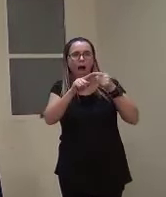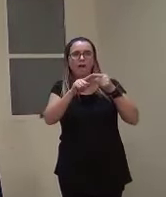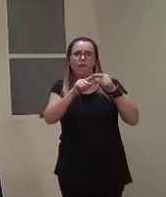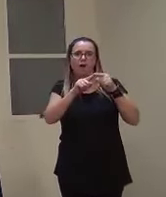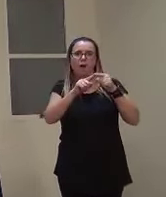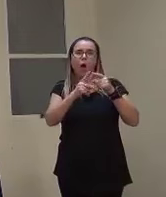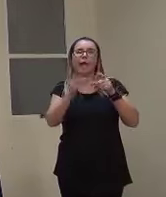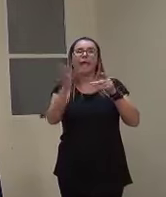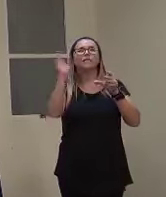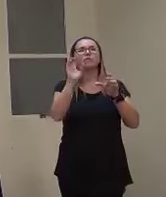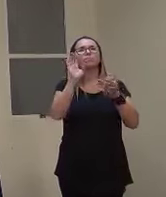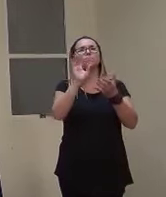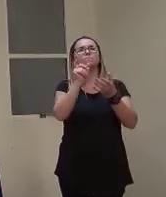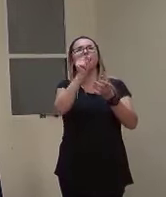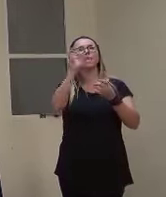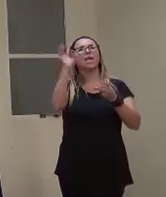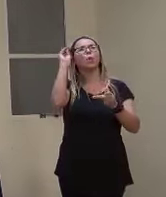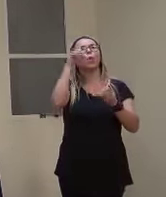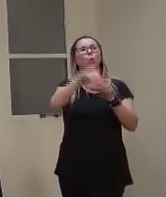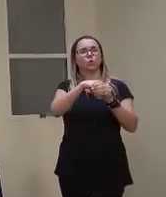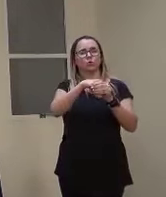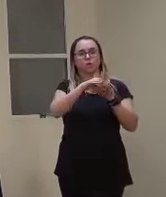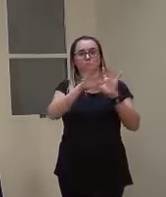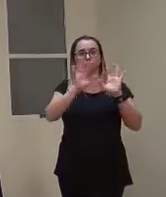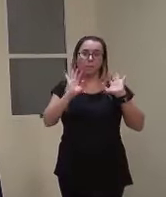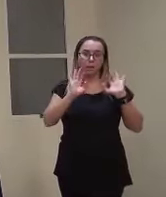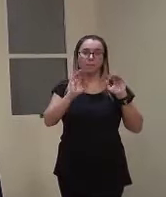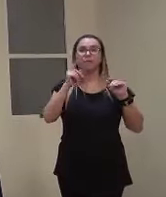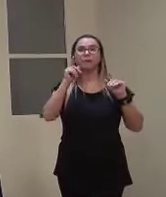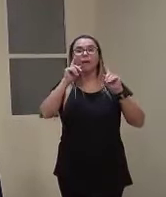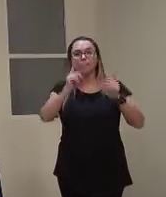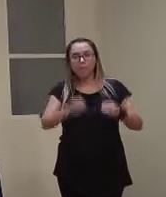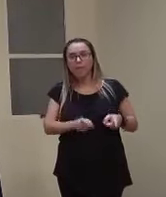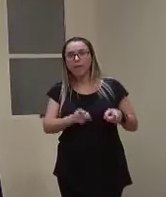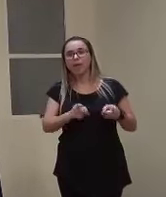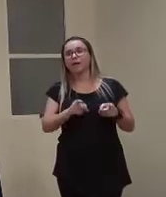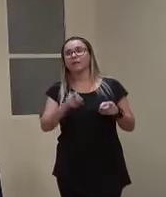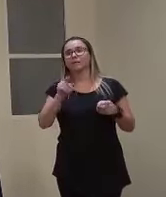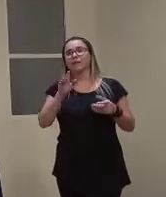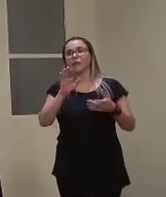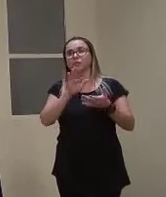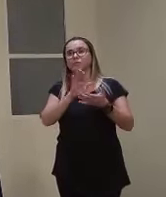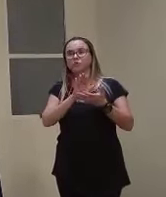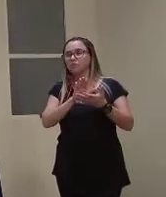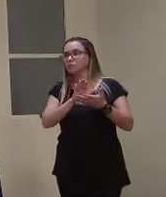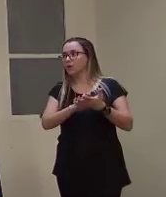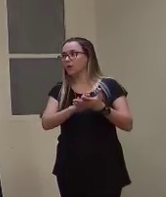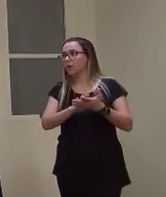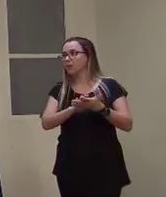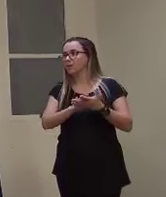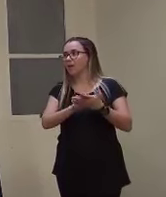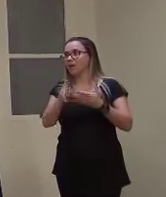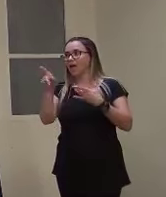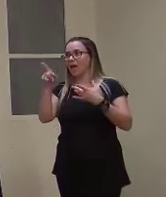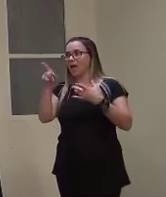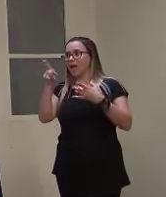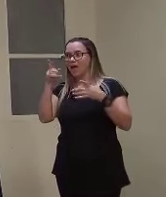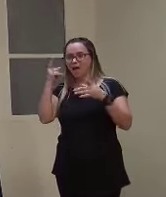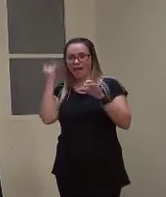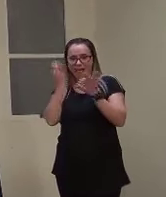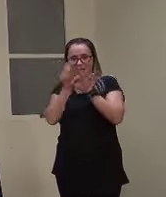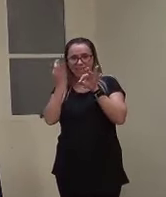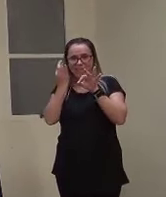incluir una buena práctica sin embargo y creo que desde la academia si algo podemos